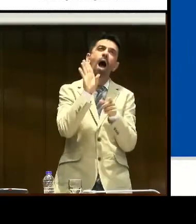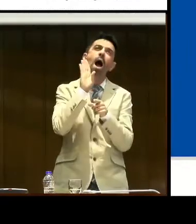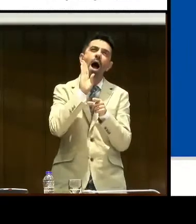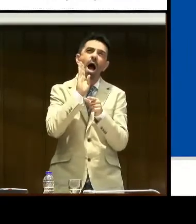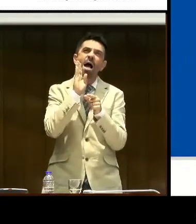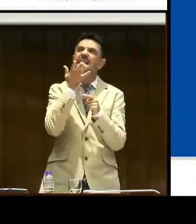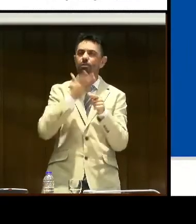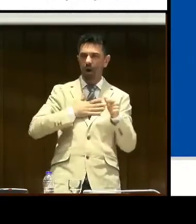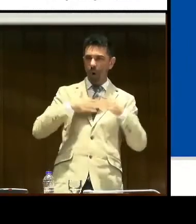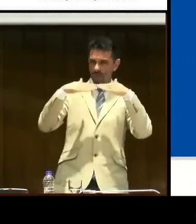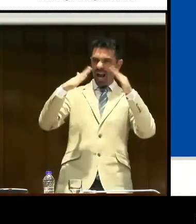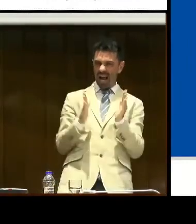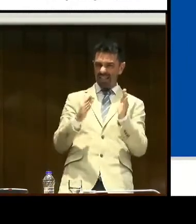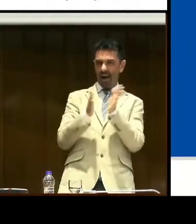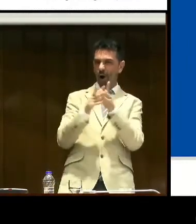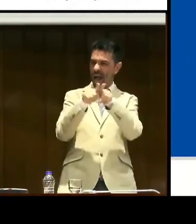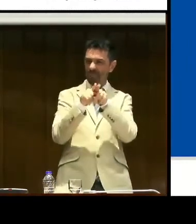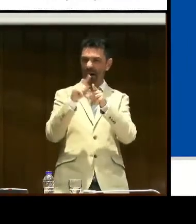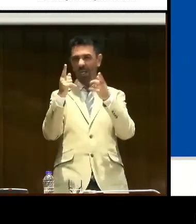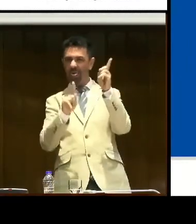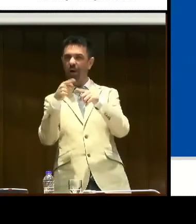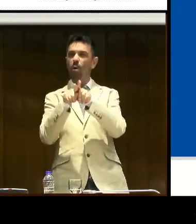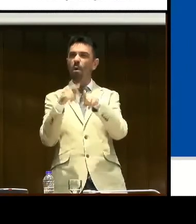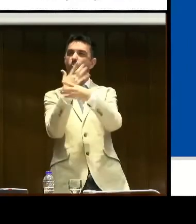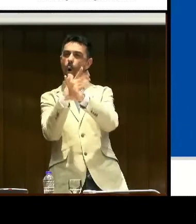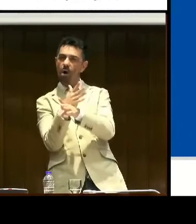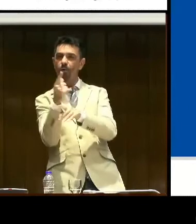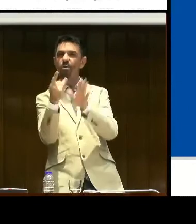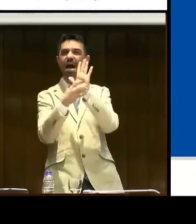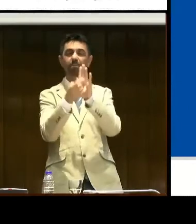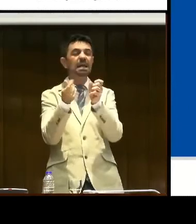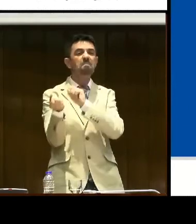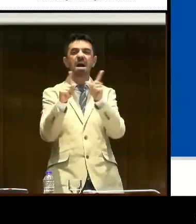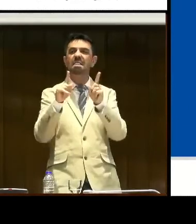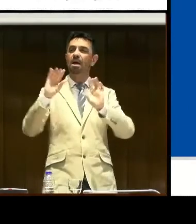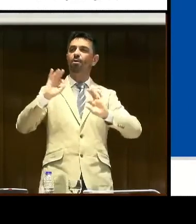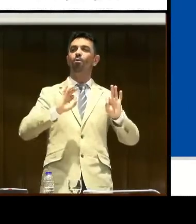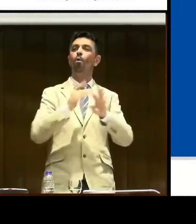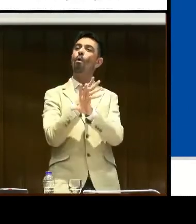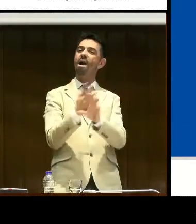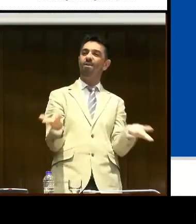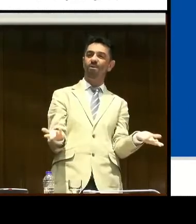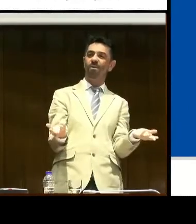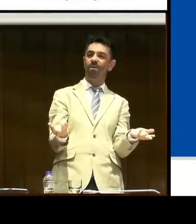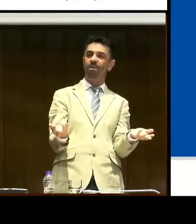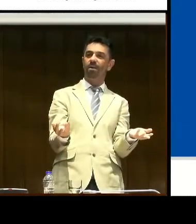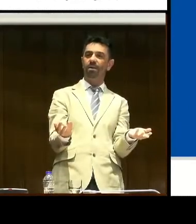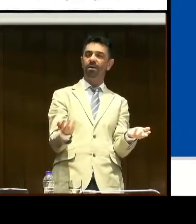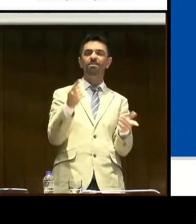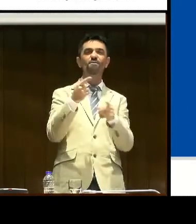veía como caseros, aquella gramática más o menos teatral, aquella